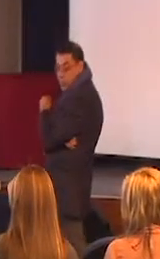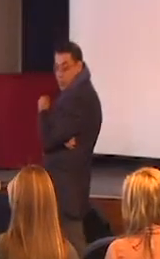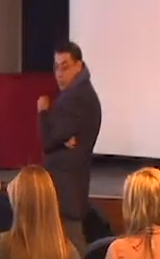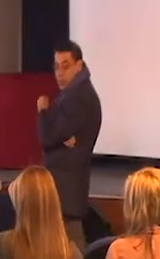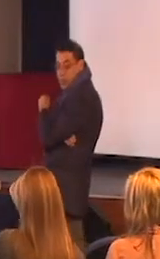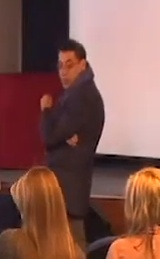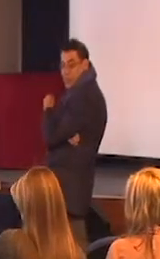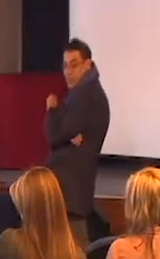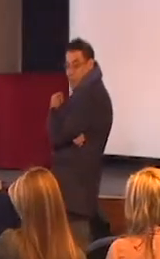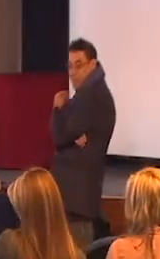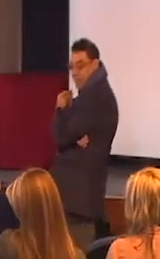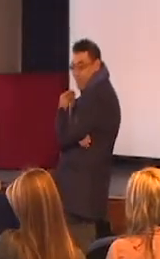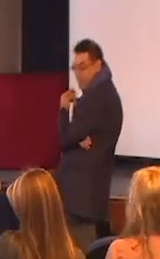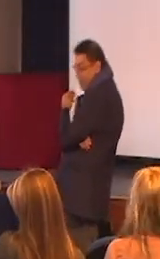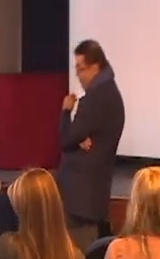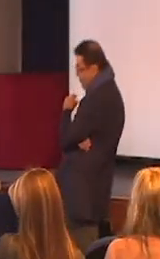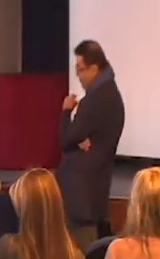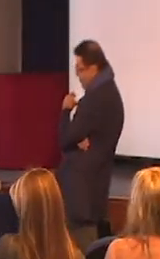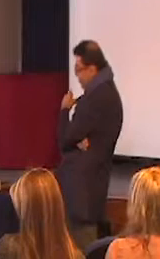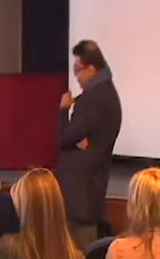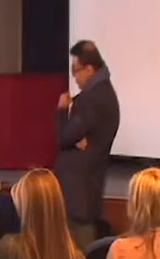comunicación